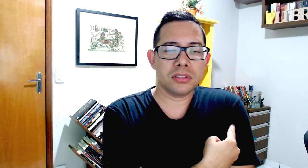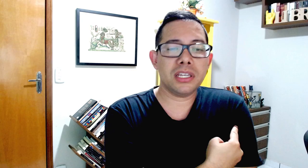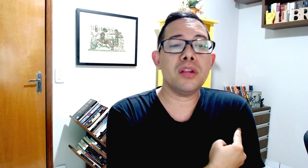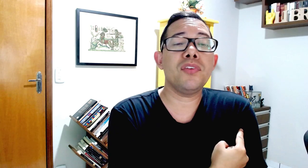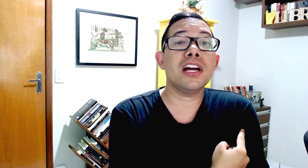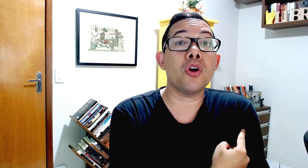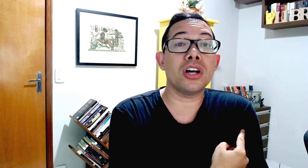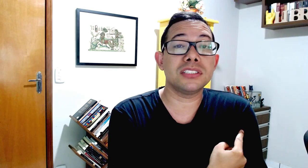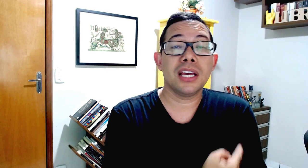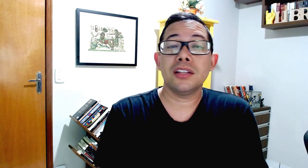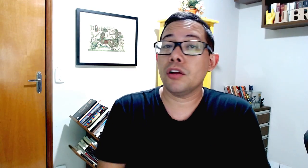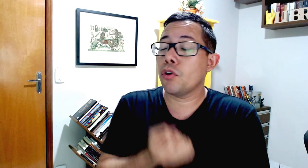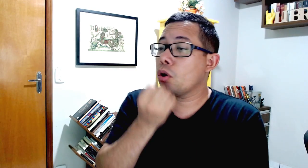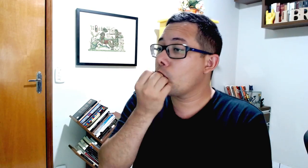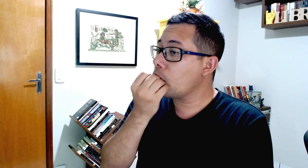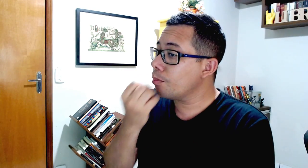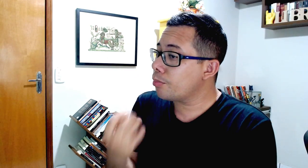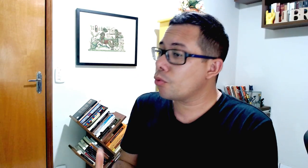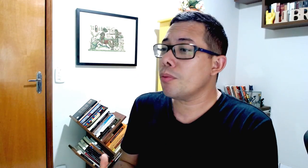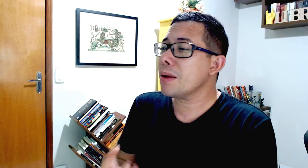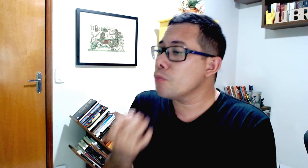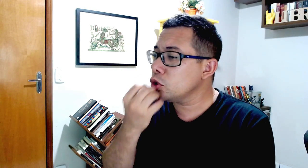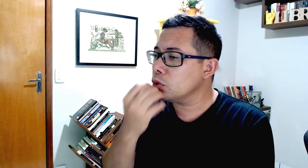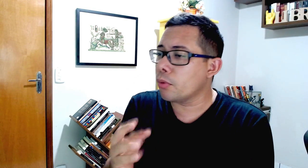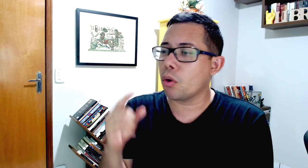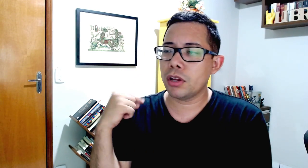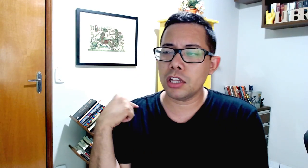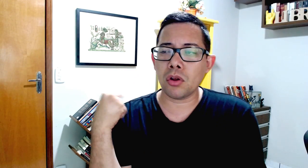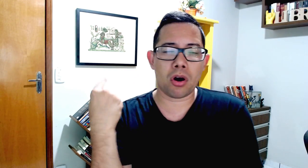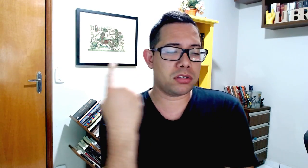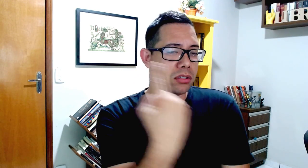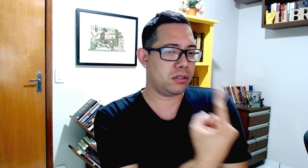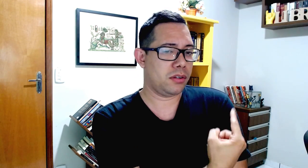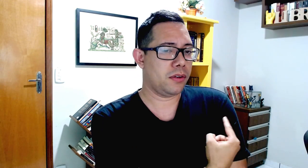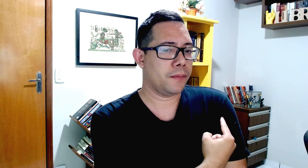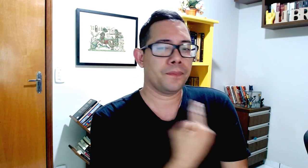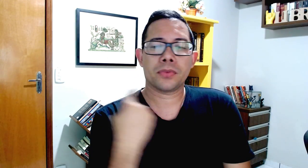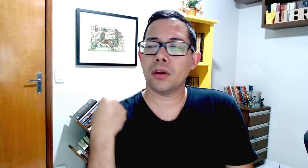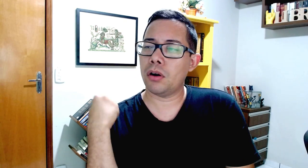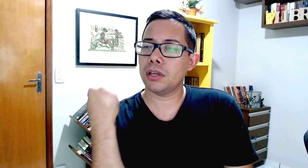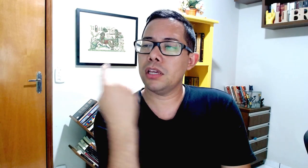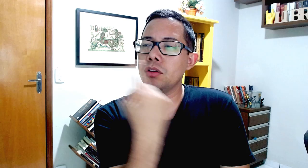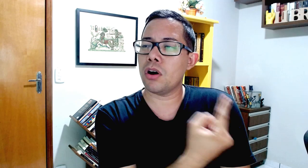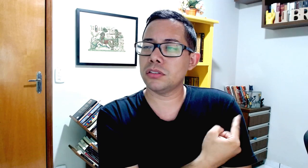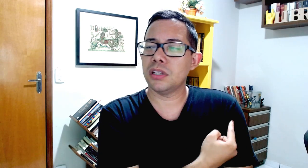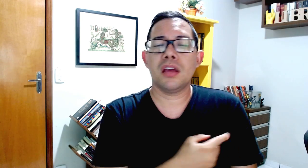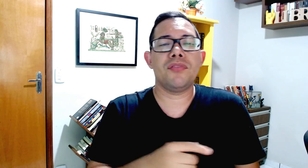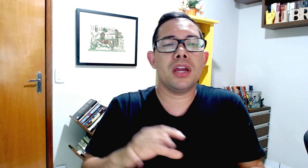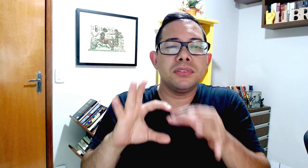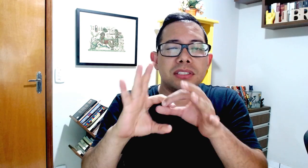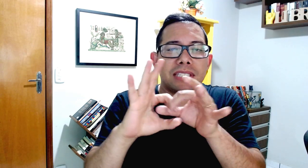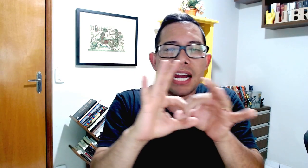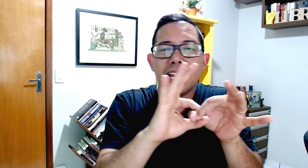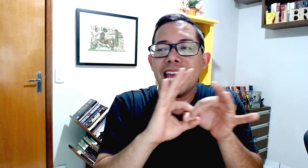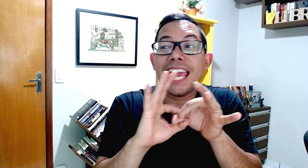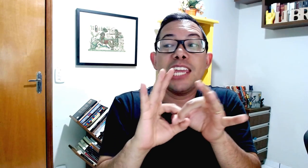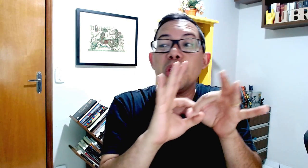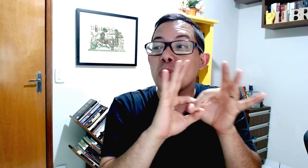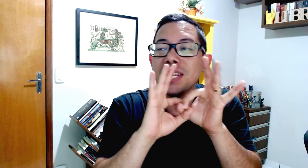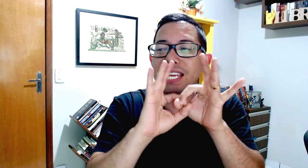significa nós tá bloco como uma é muito bom que nós ó que nós venhamos estar em